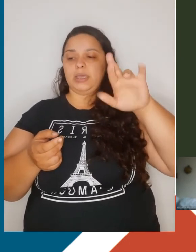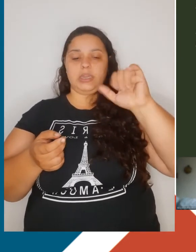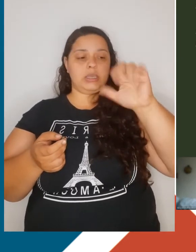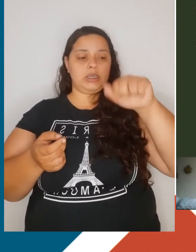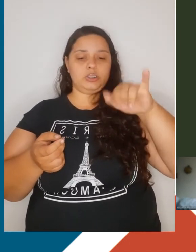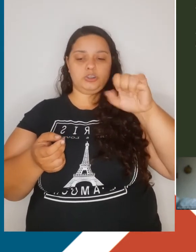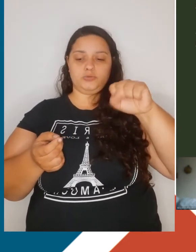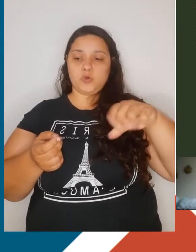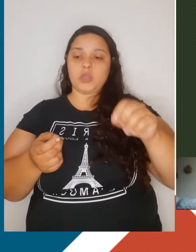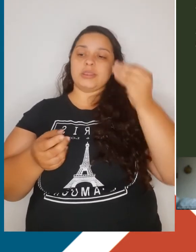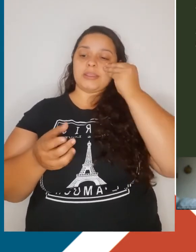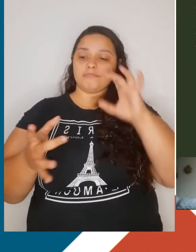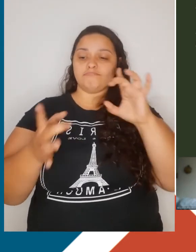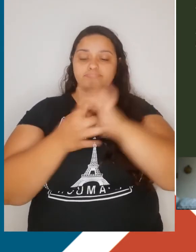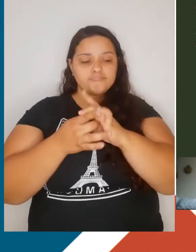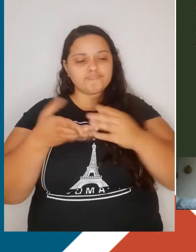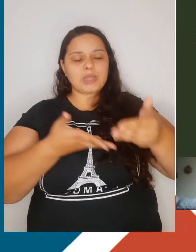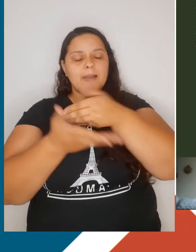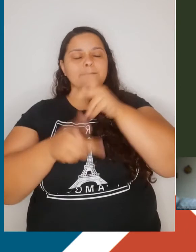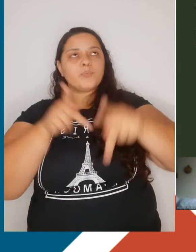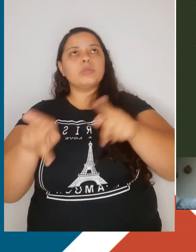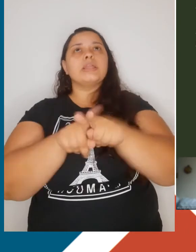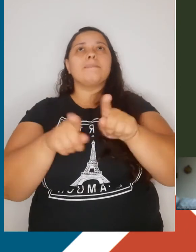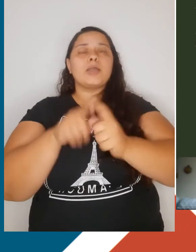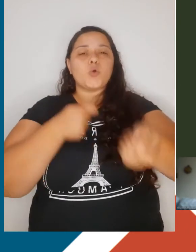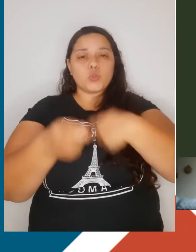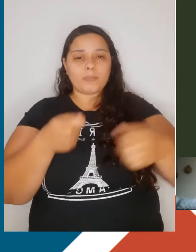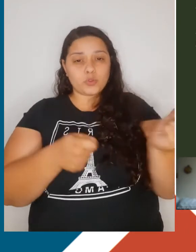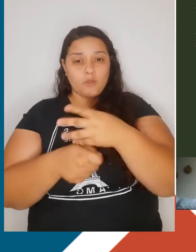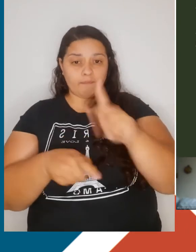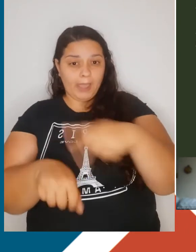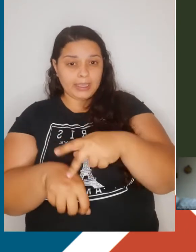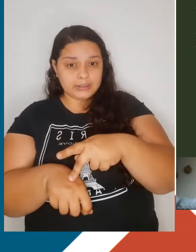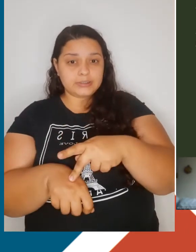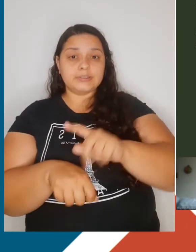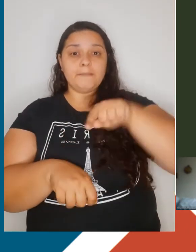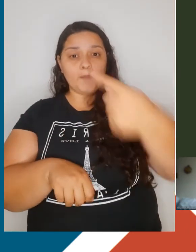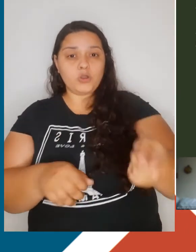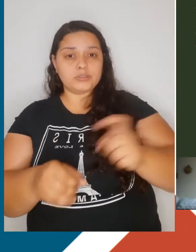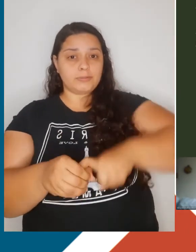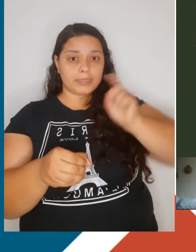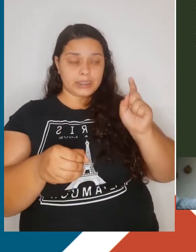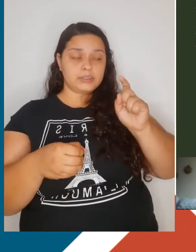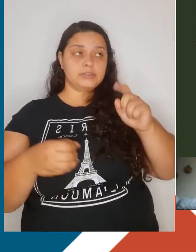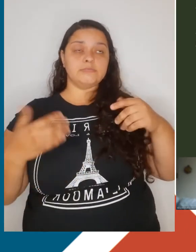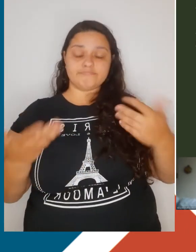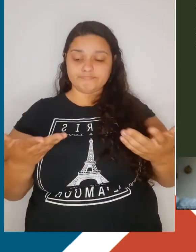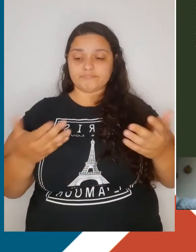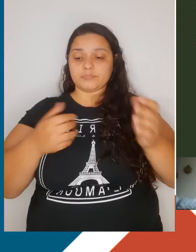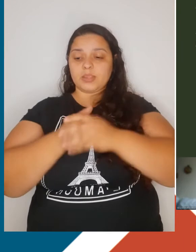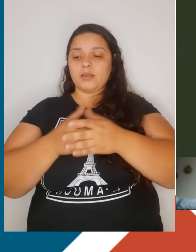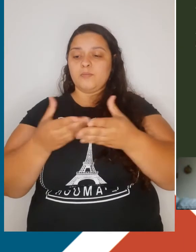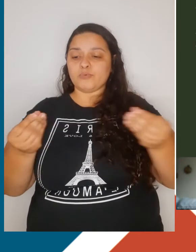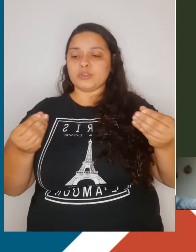ou seja, uma proposta de unificação e integração política e econômica entre os novos países, depois da